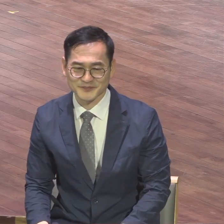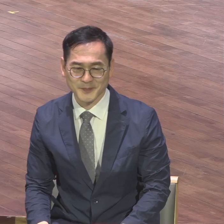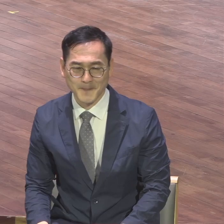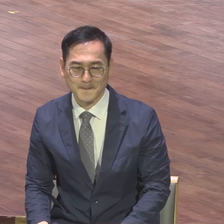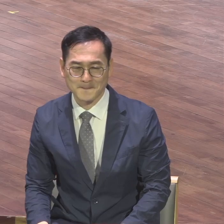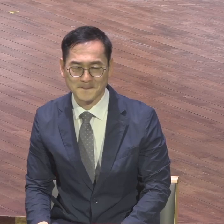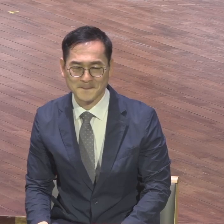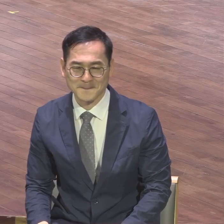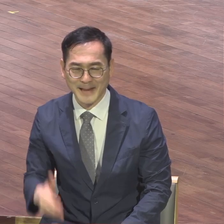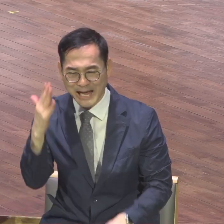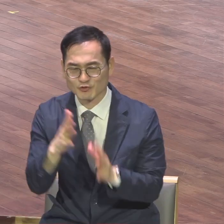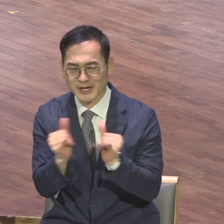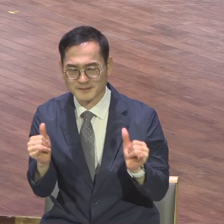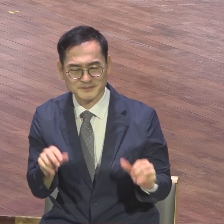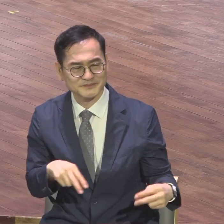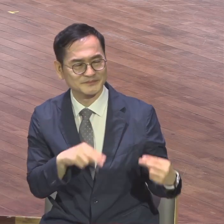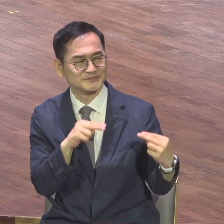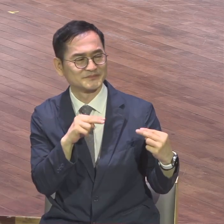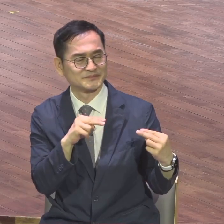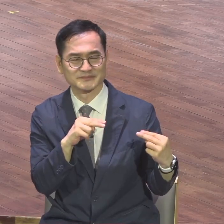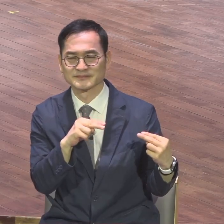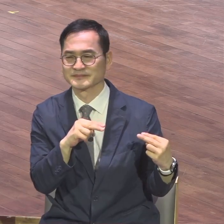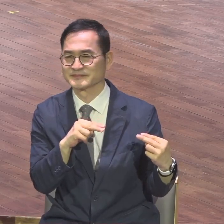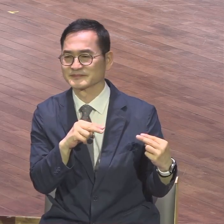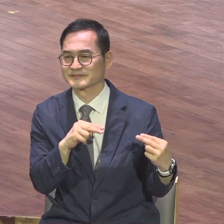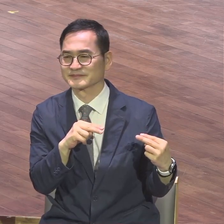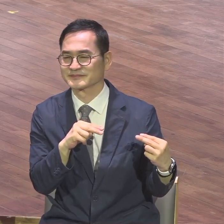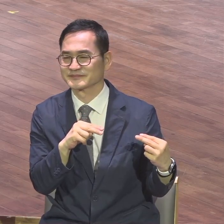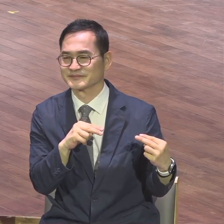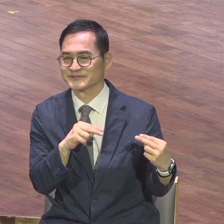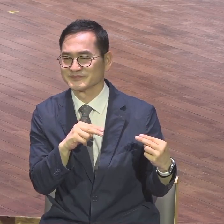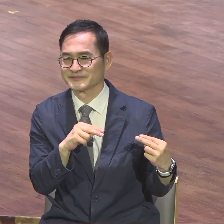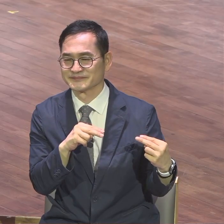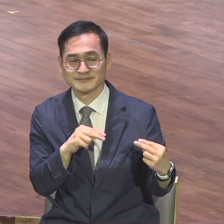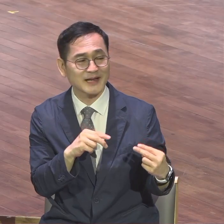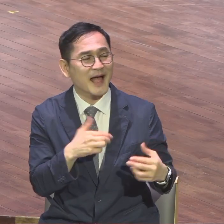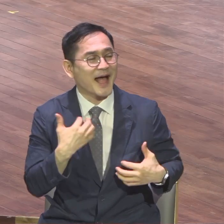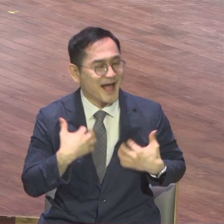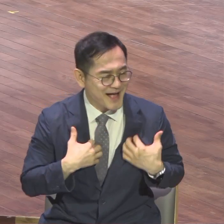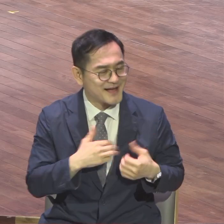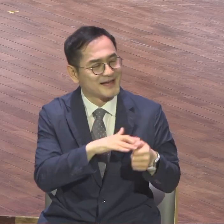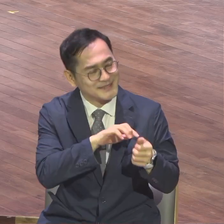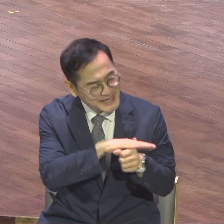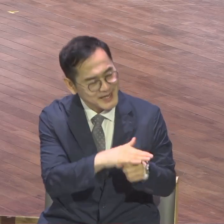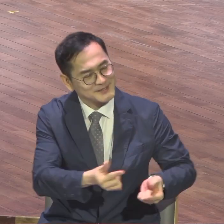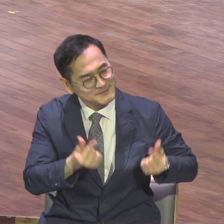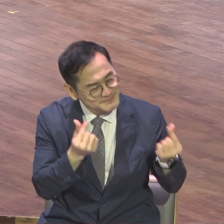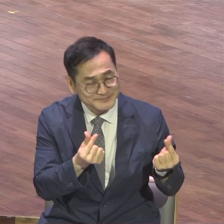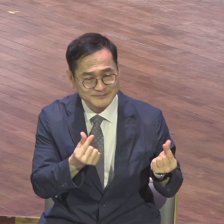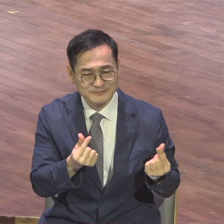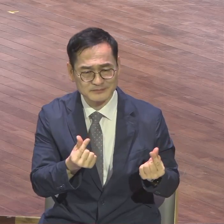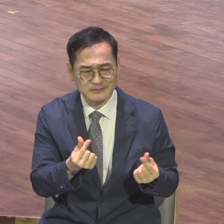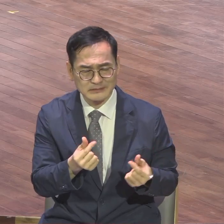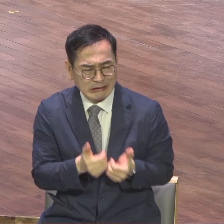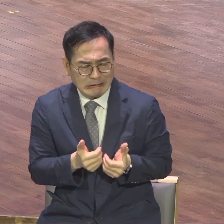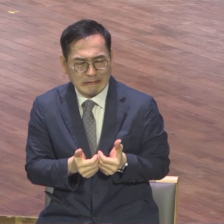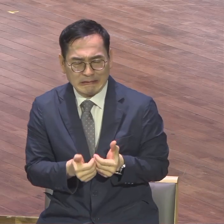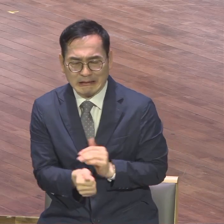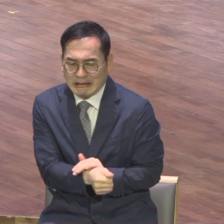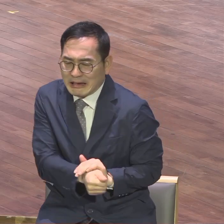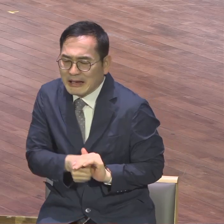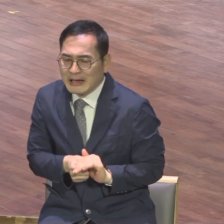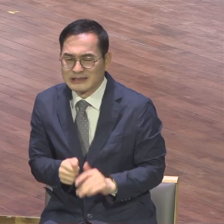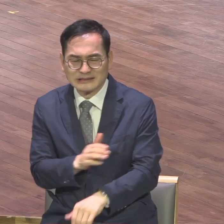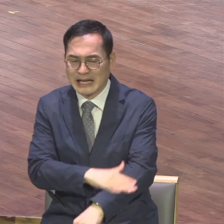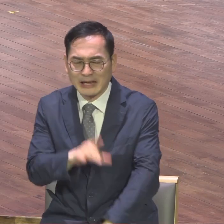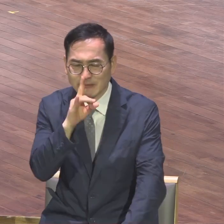한국 사람들은 좀 그래요. 이렇게 남에게 인사하는 것도 말하는 것도 표현하는 것도 얼굴부터가 이 얼굴이